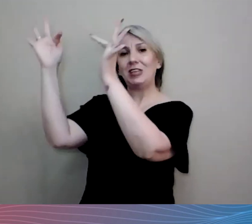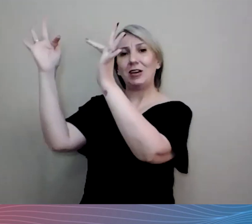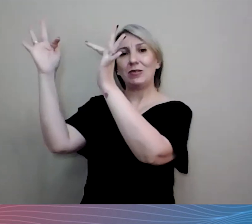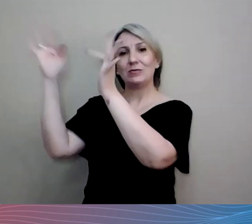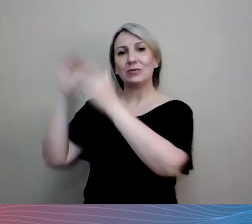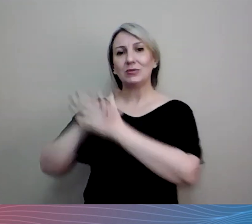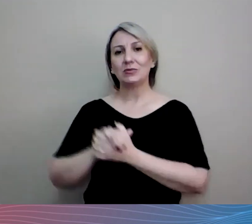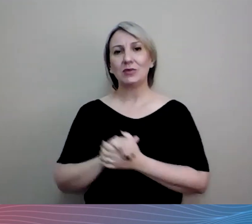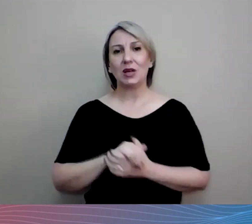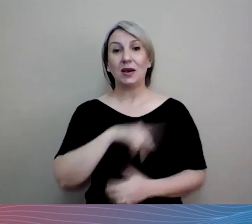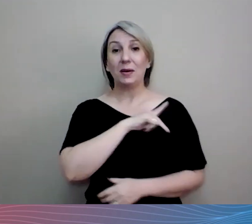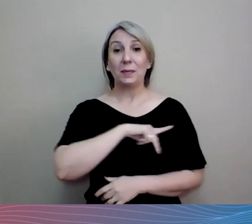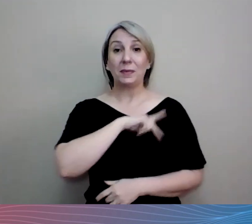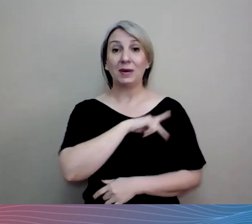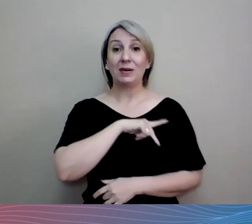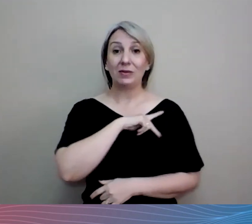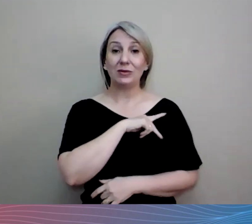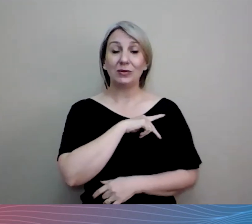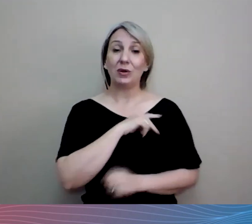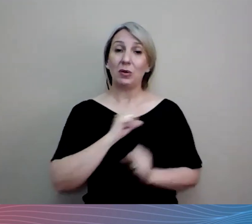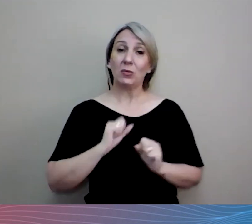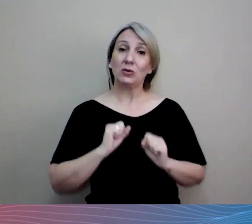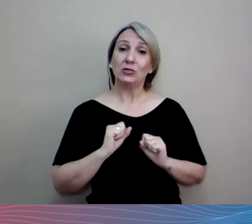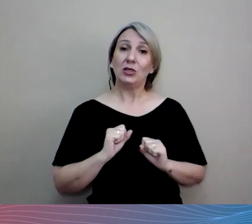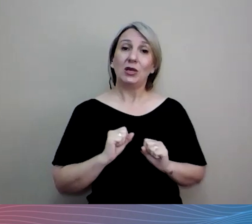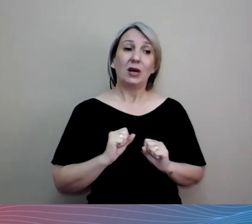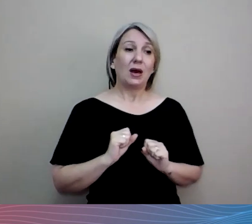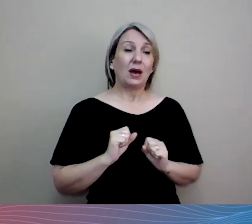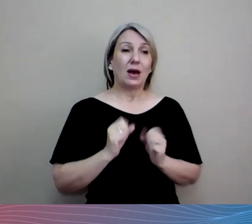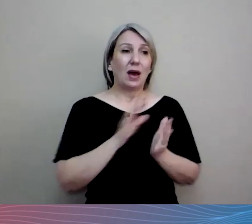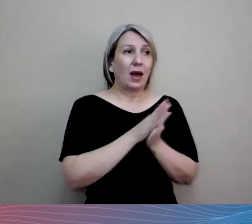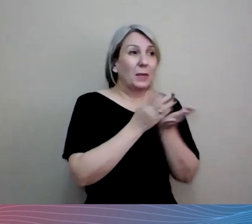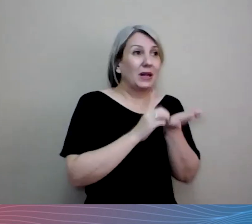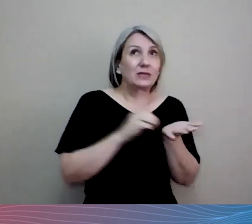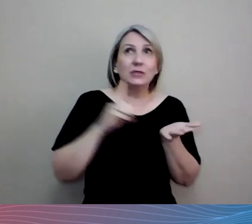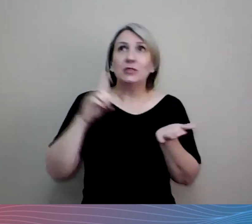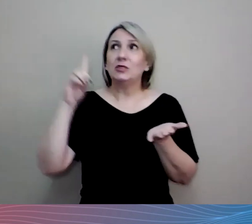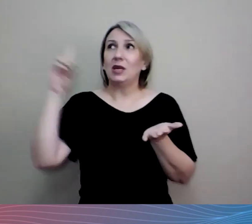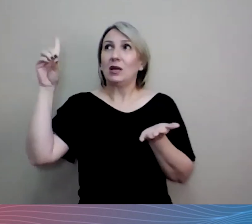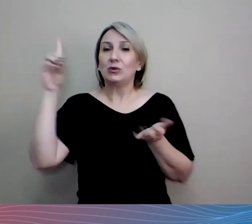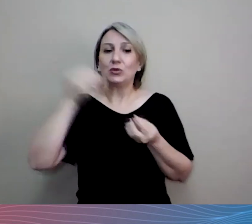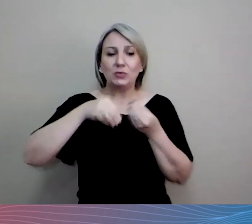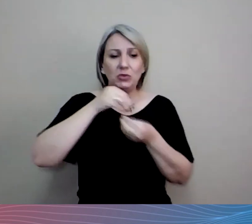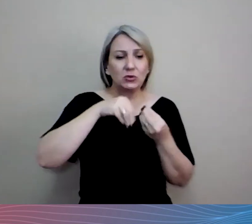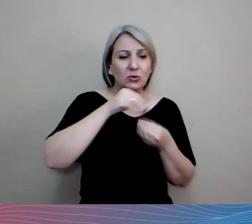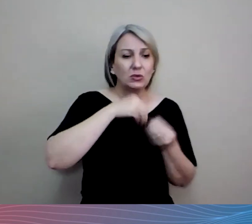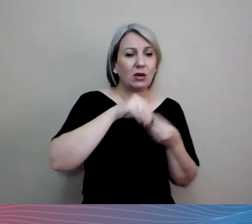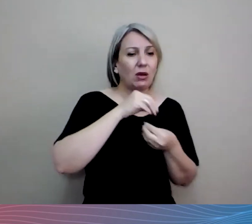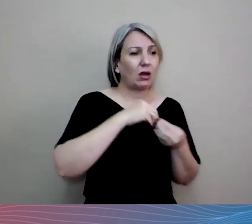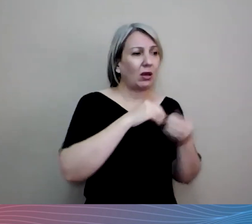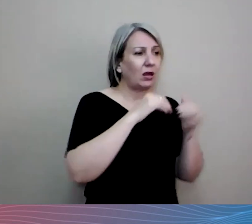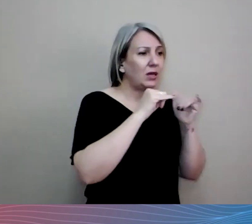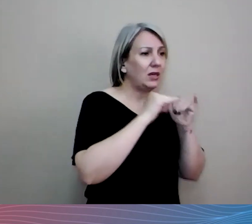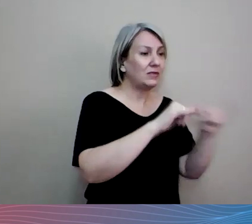não ofender, né, os judeus, o judaísmo, né? Mas assim, ele teve que ser